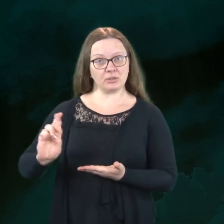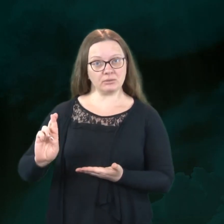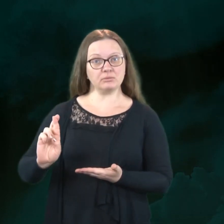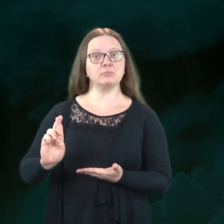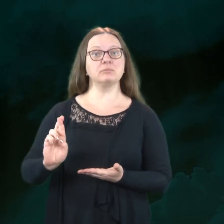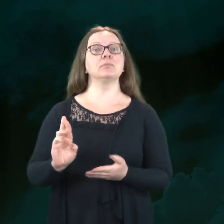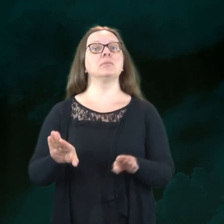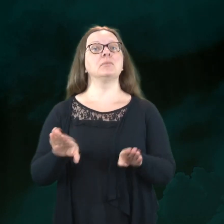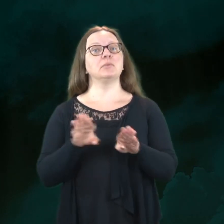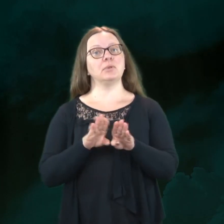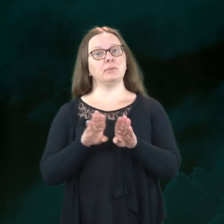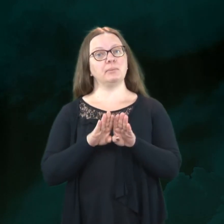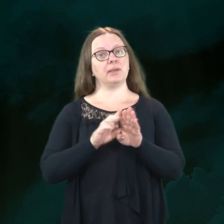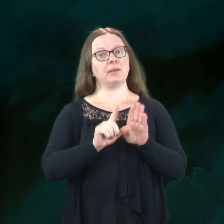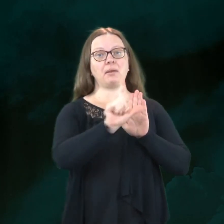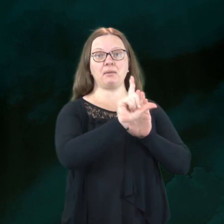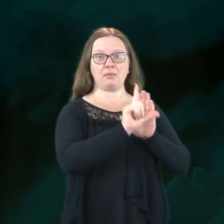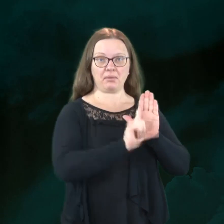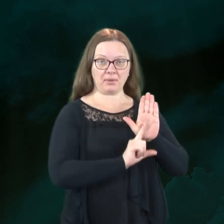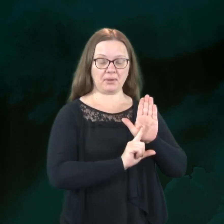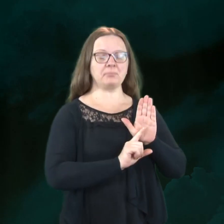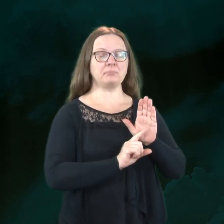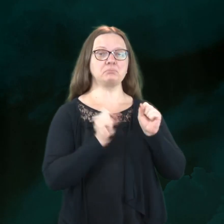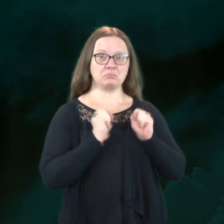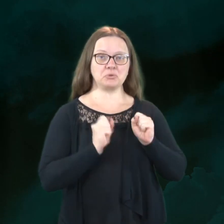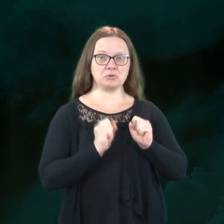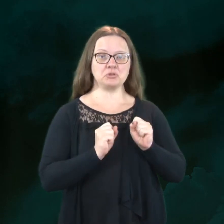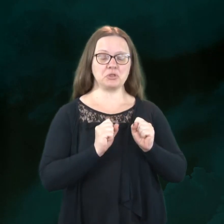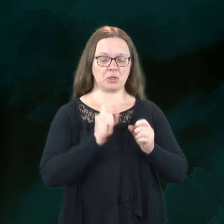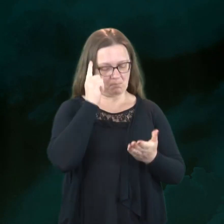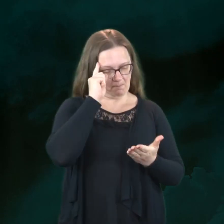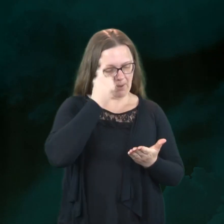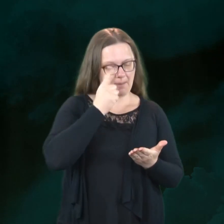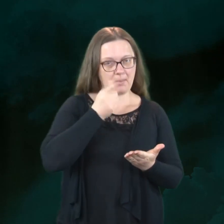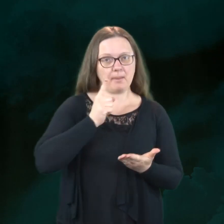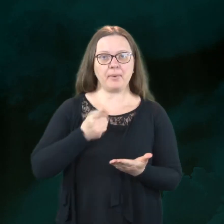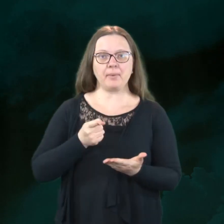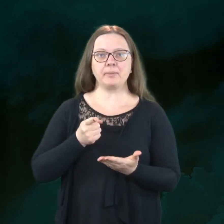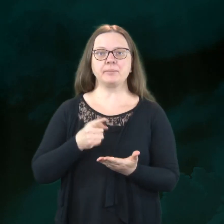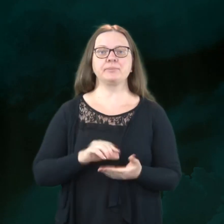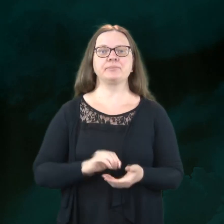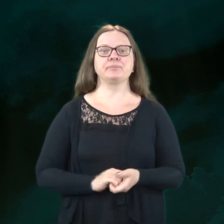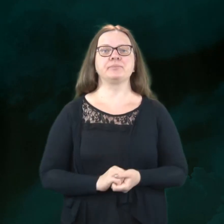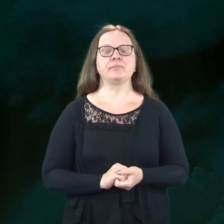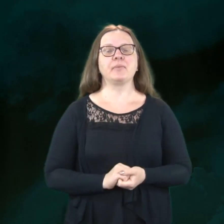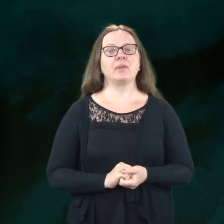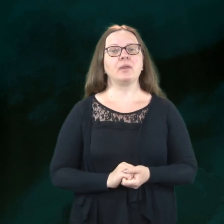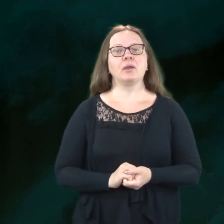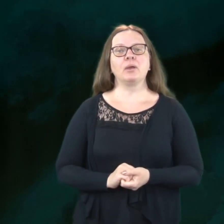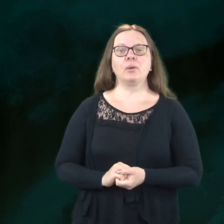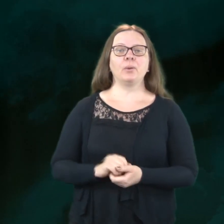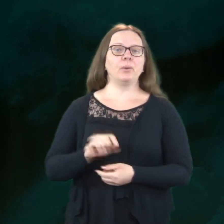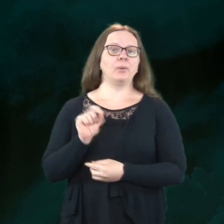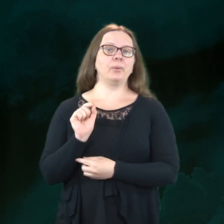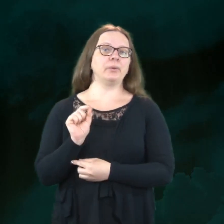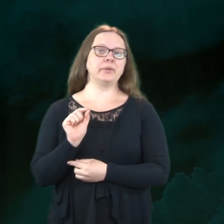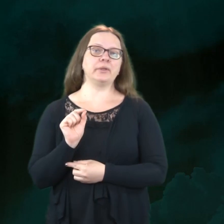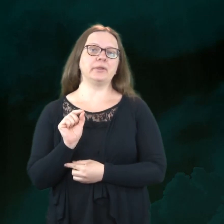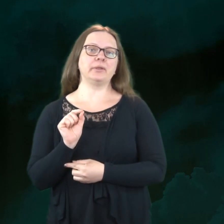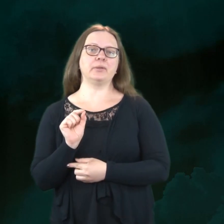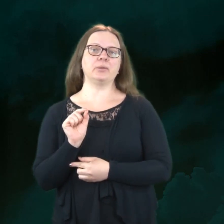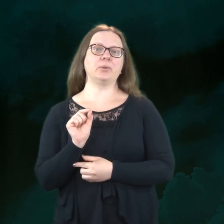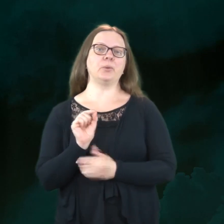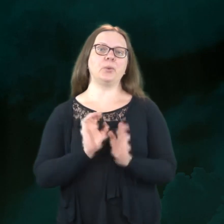eram comuns. Então, eles mantinham unidos e eles tinham no seu conceito de que